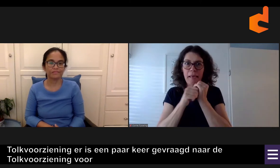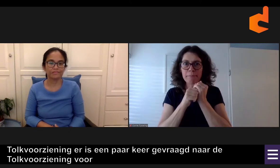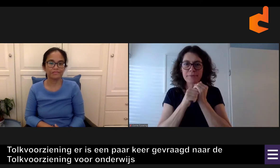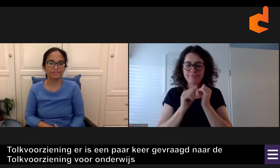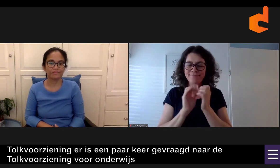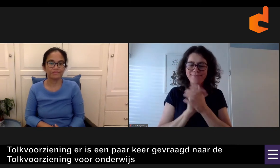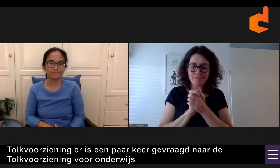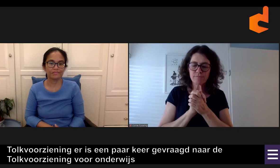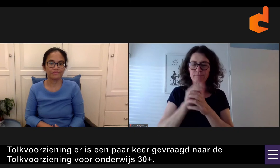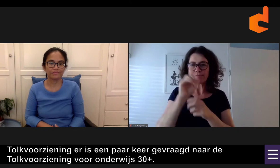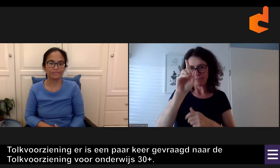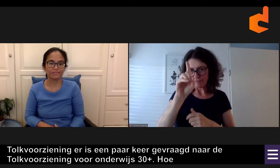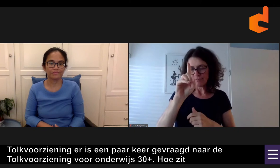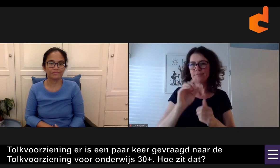dat? Helpt deze wet daar dan bij?